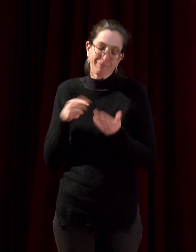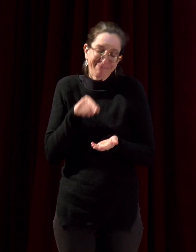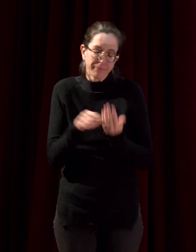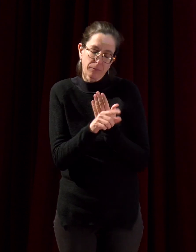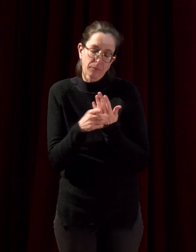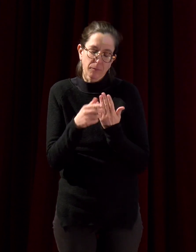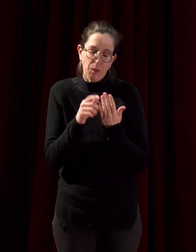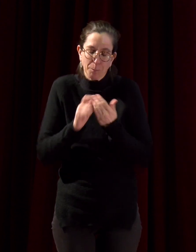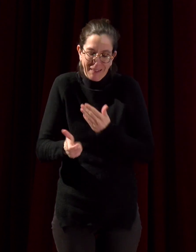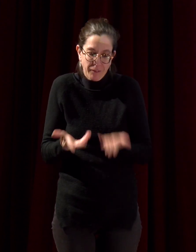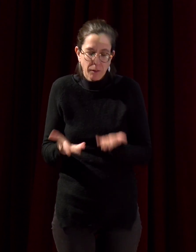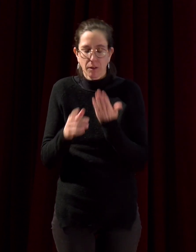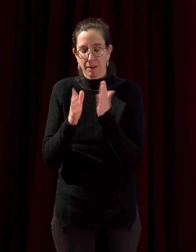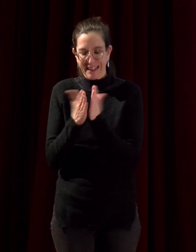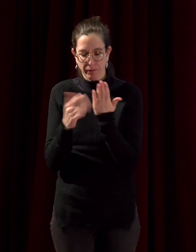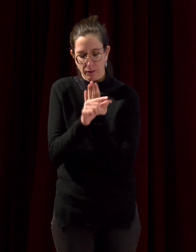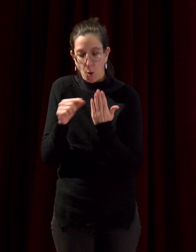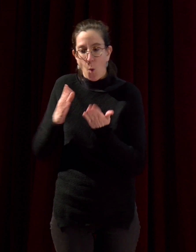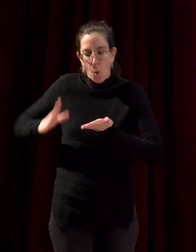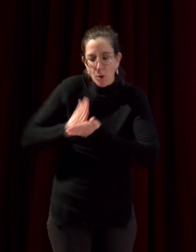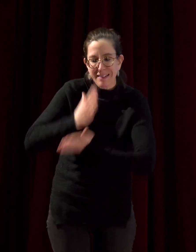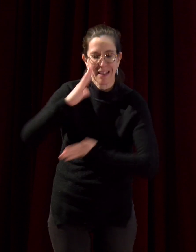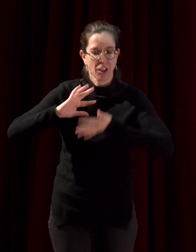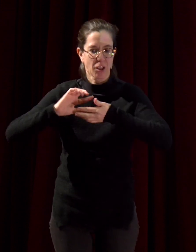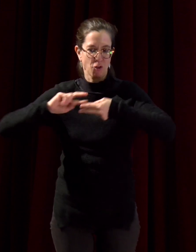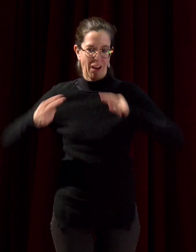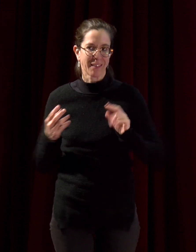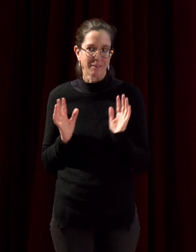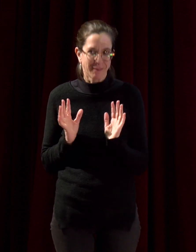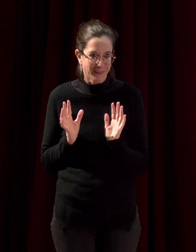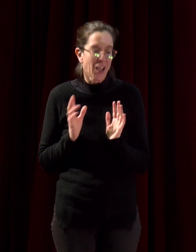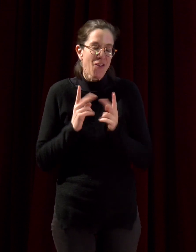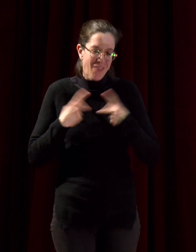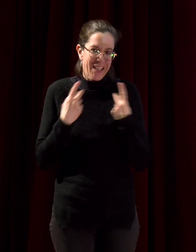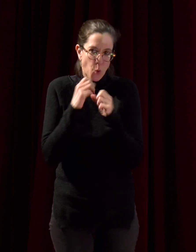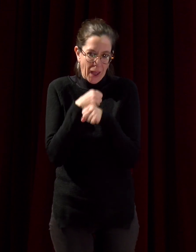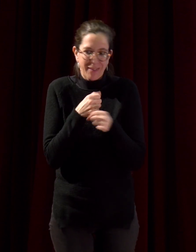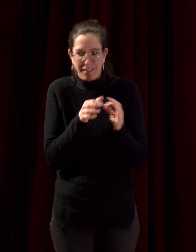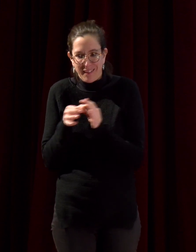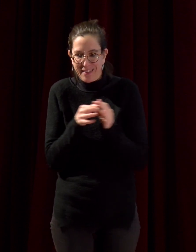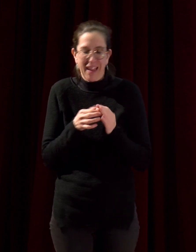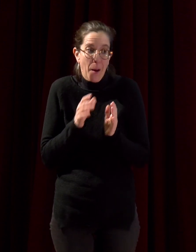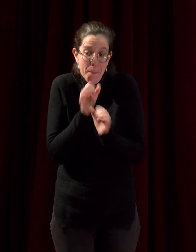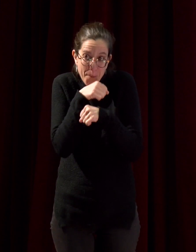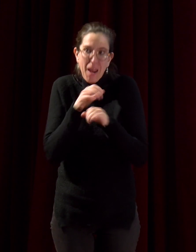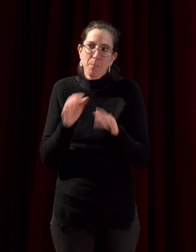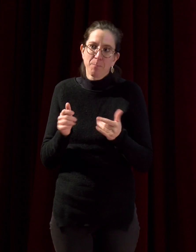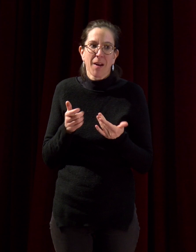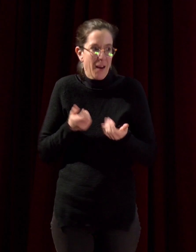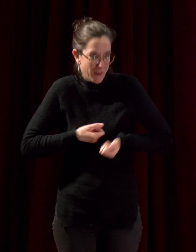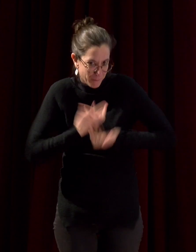que la salle a déjà beaucoup attendu. Je vous laisse rejoindre votre PowerPoint et puis après on passera aux questions du public.